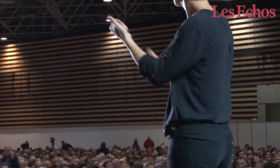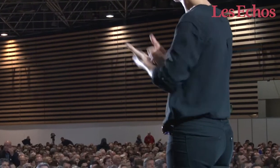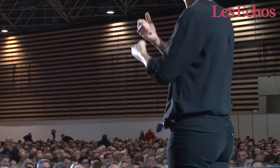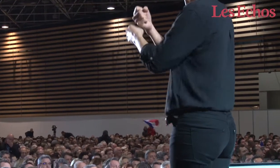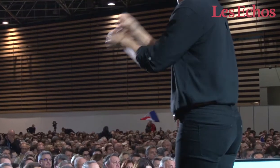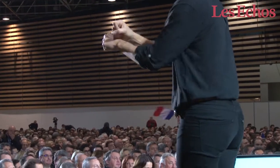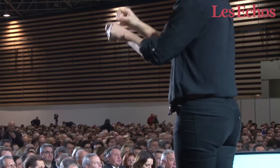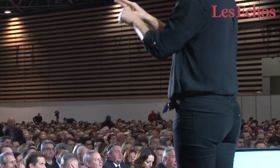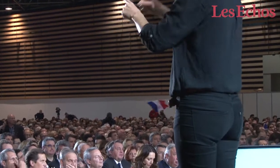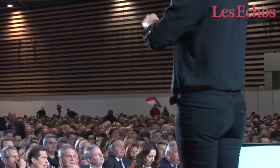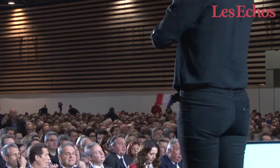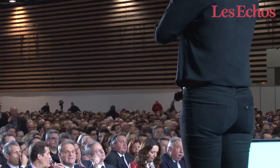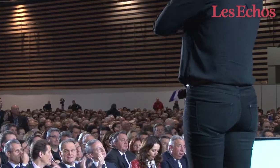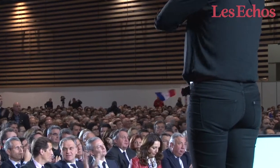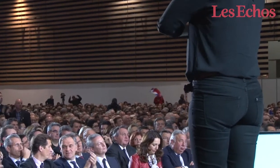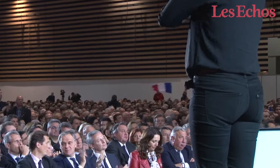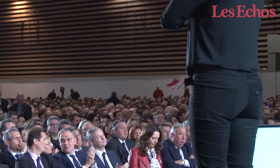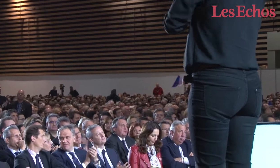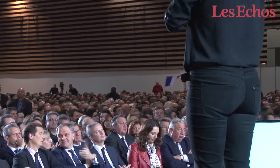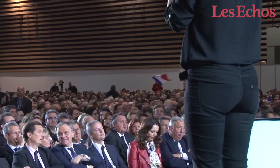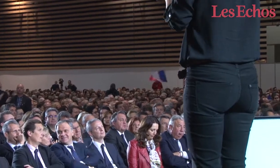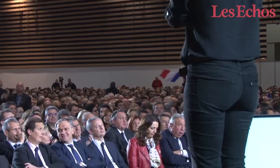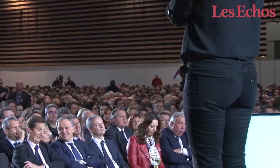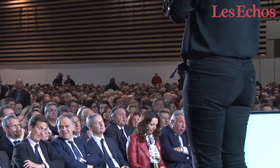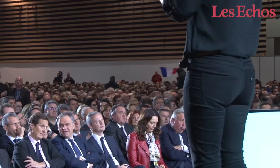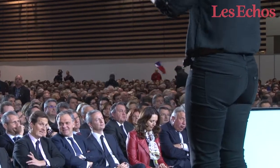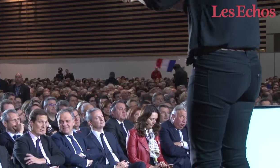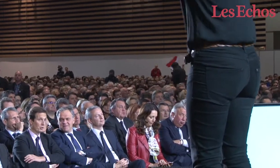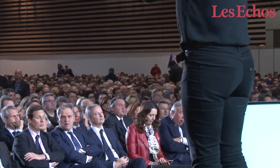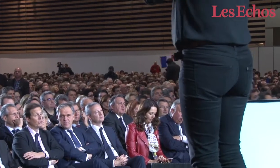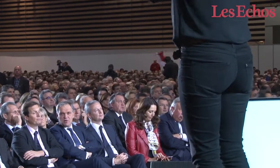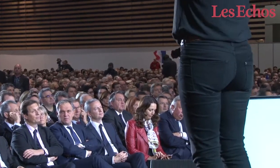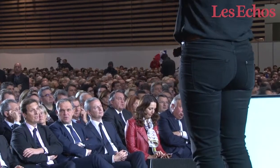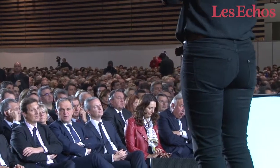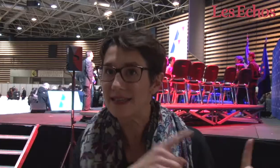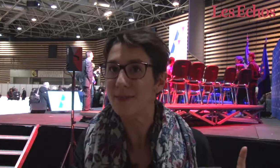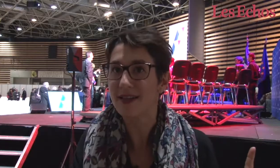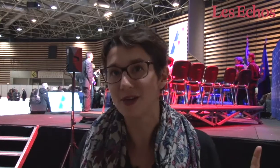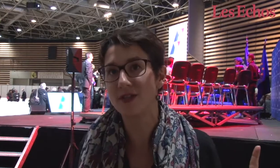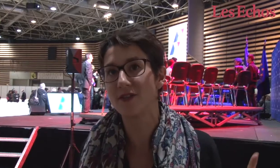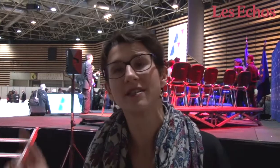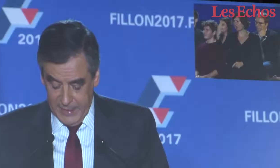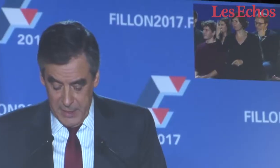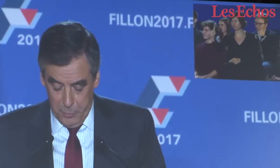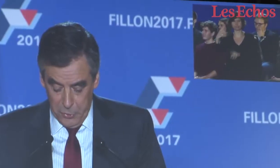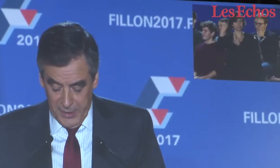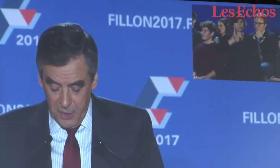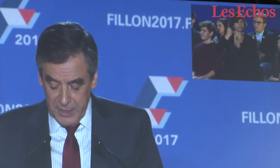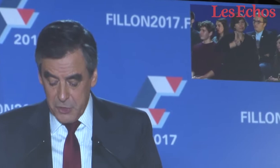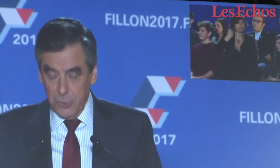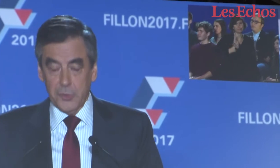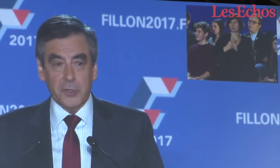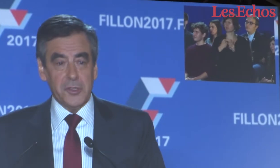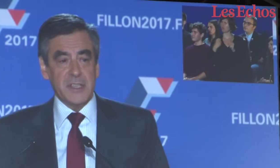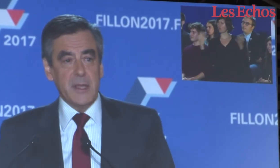des signes, la fin de son item, du sens qu'elle est en train de traduire, de quitter sa place parce qu'elle aura vu sa collègue qui était prête à côté en fait. Tu as défendu sans